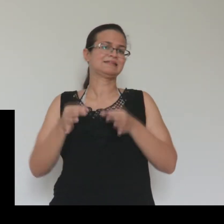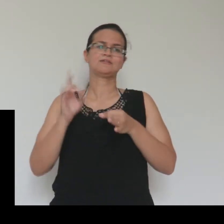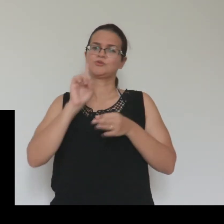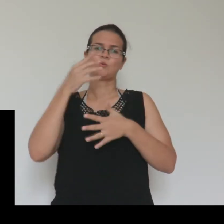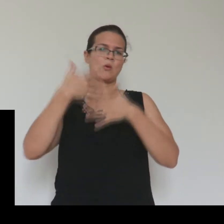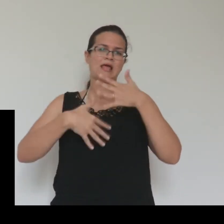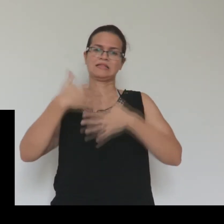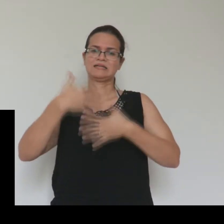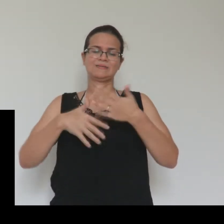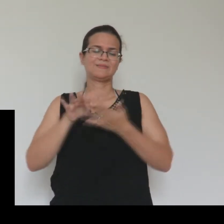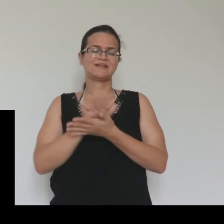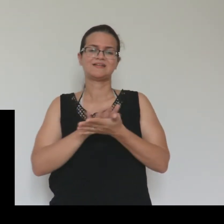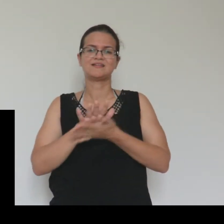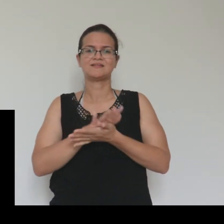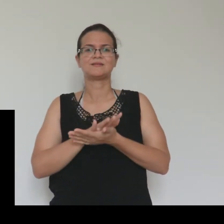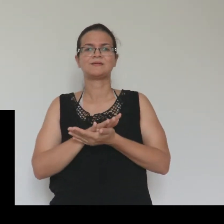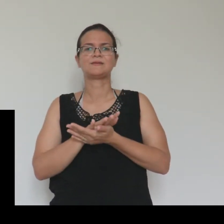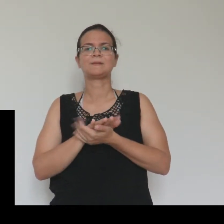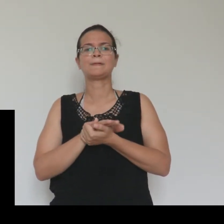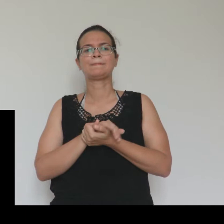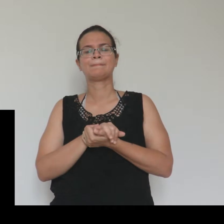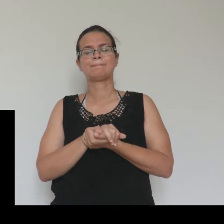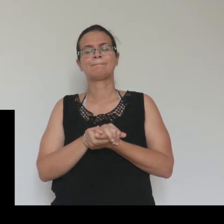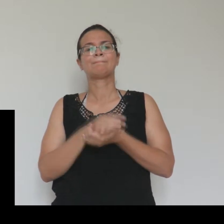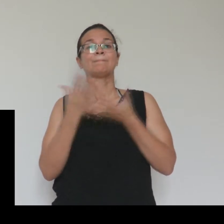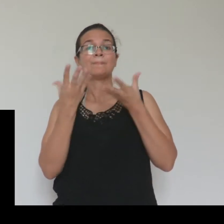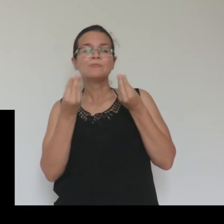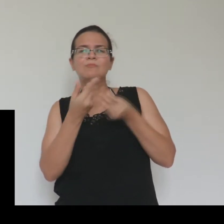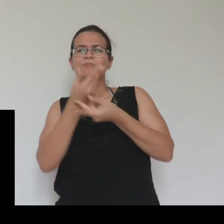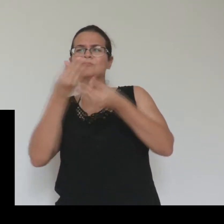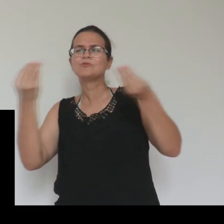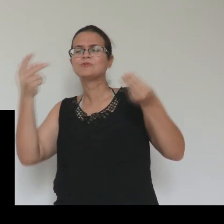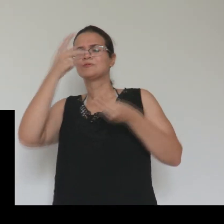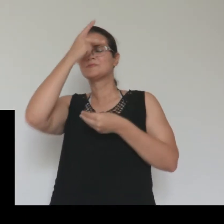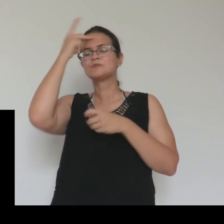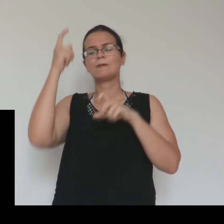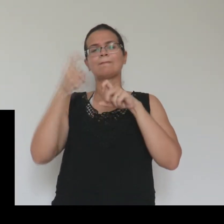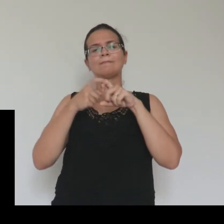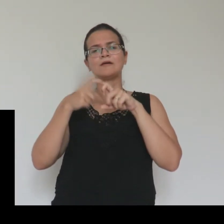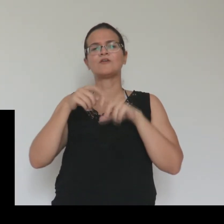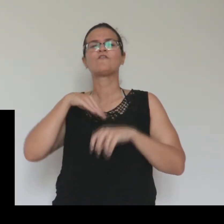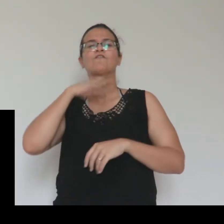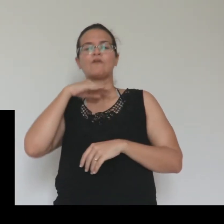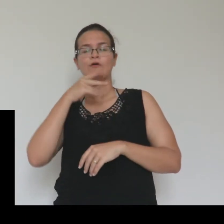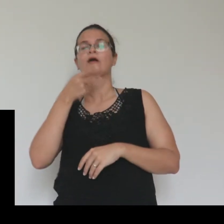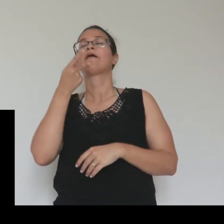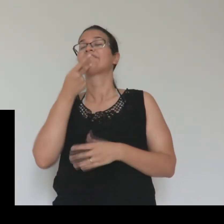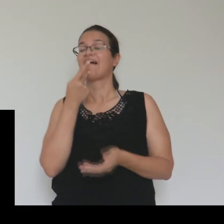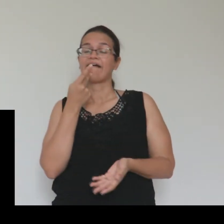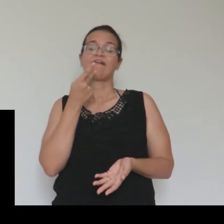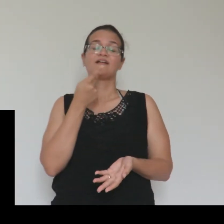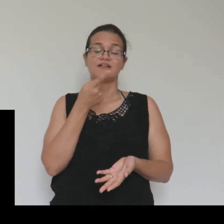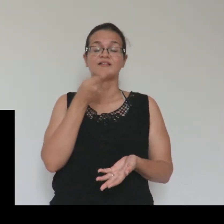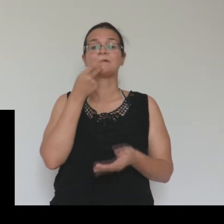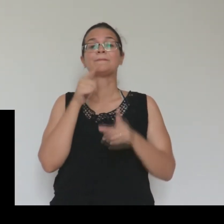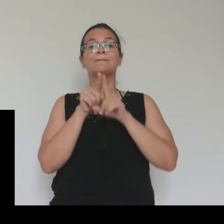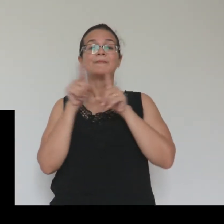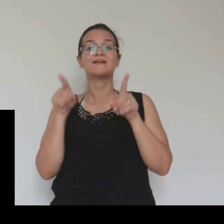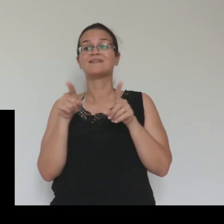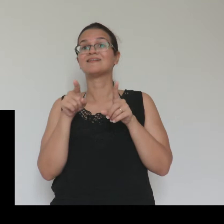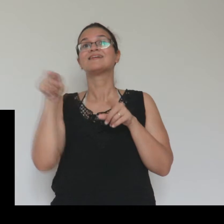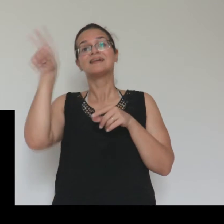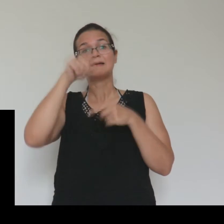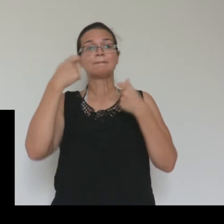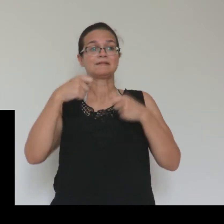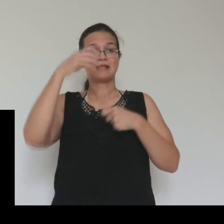médicos, fonoaudiólogos antigamente falavam isso. Então, eles tinham que aprender a língua oral porque eles